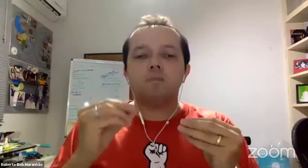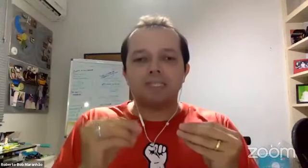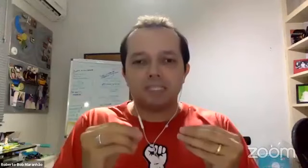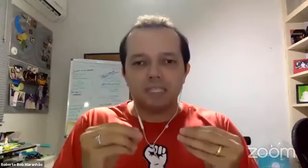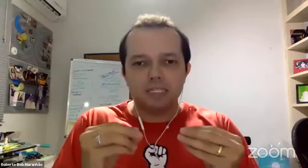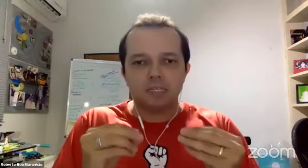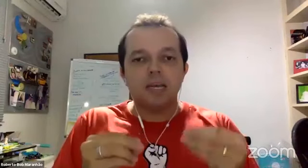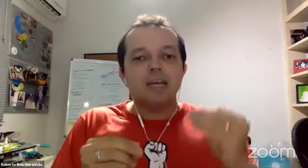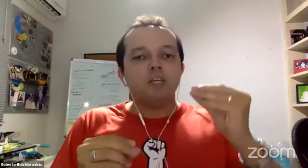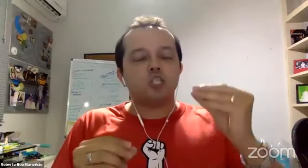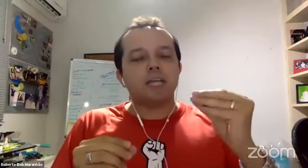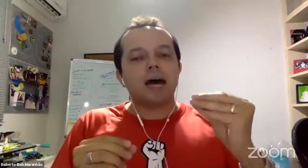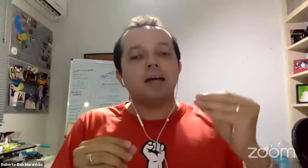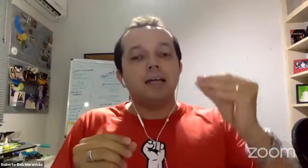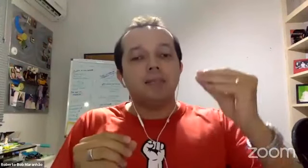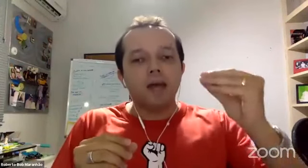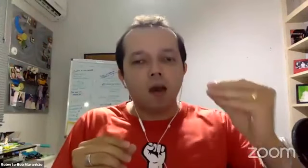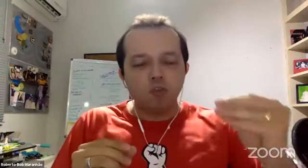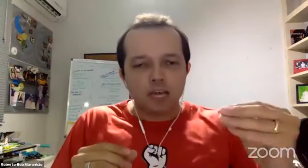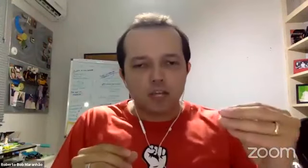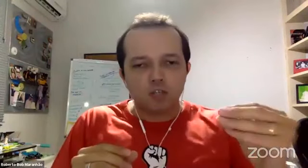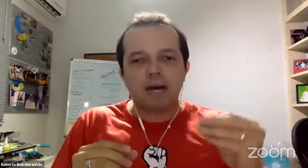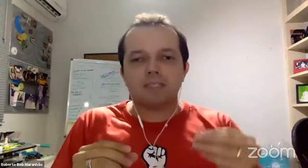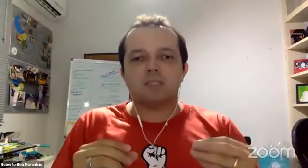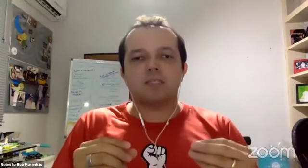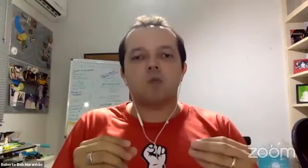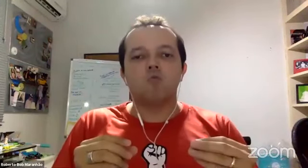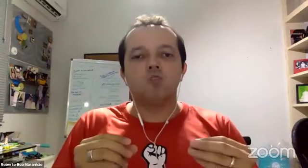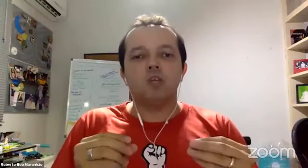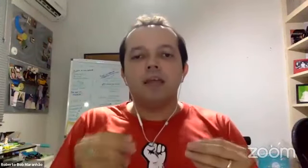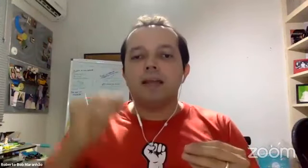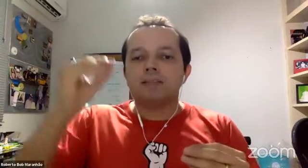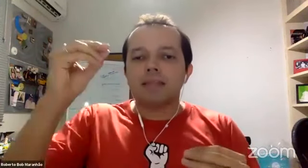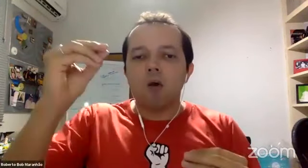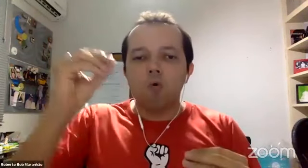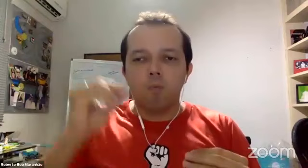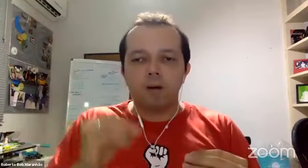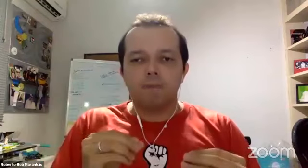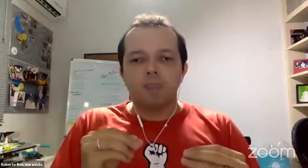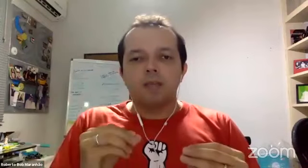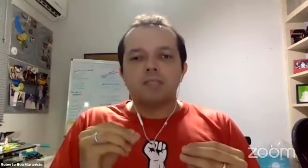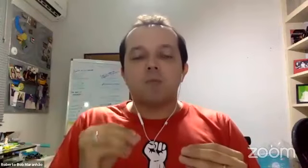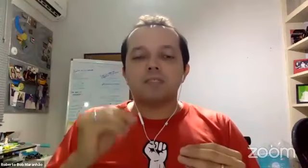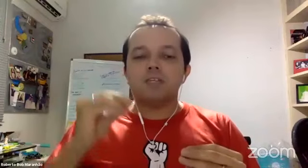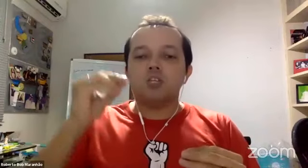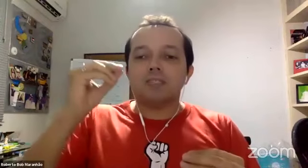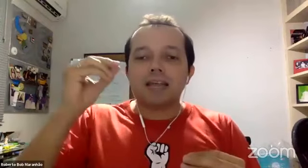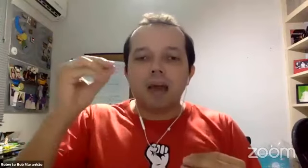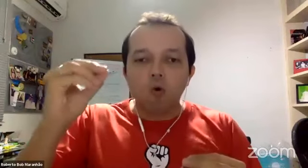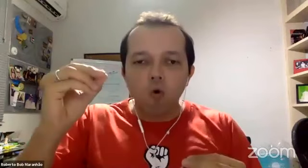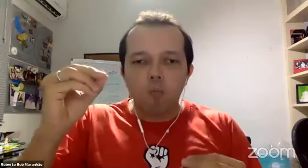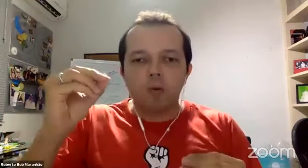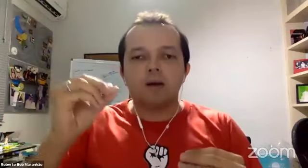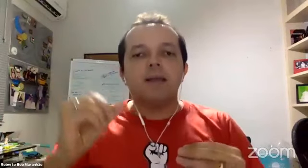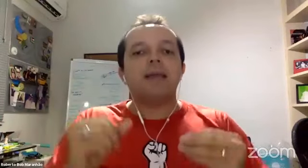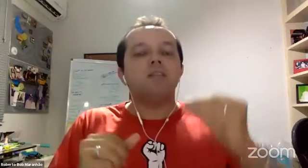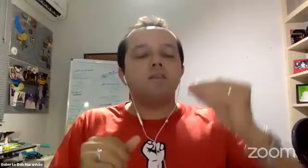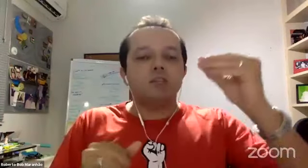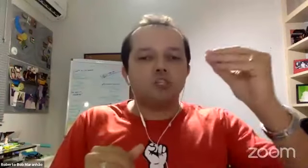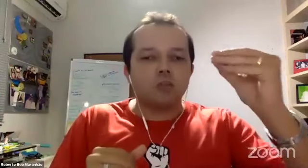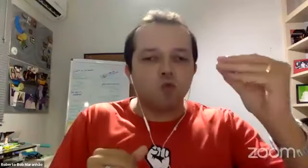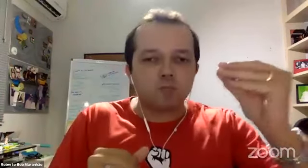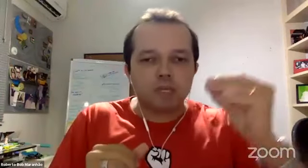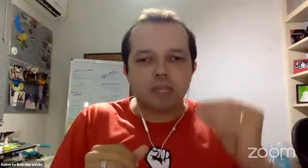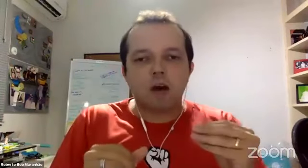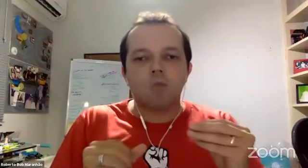paciente que precisa estar na unidade básica de saúde, ele está na UPA. Se o paciente que está na UPA, ele